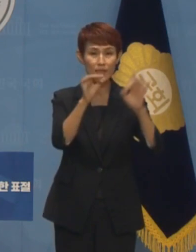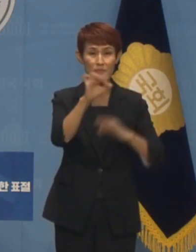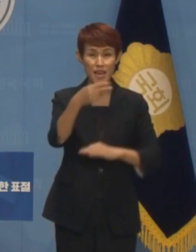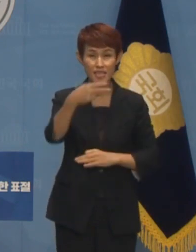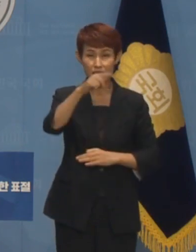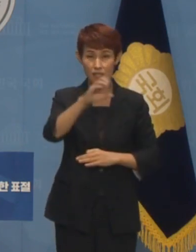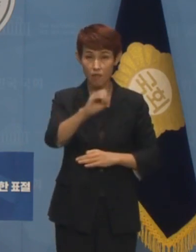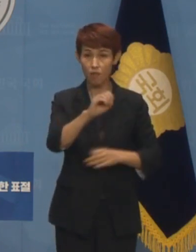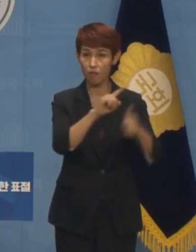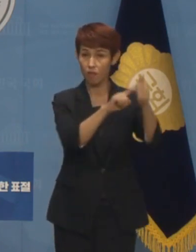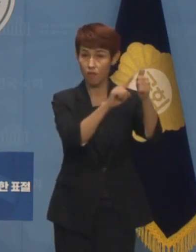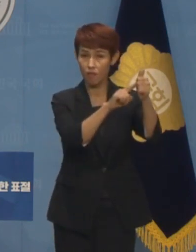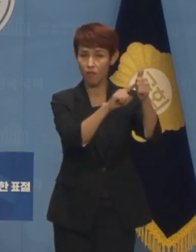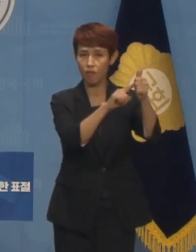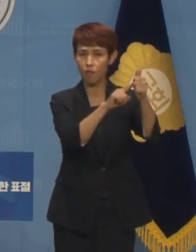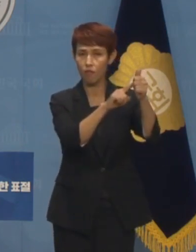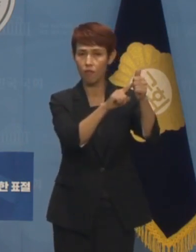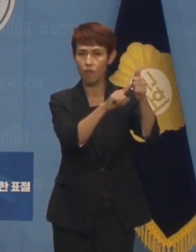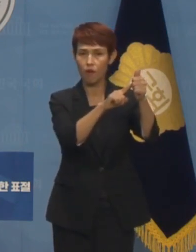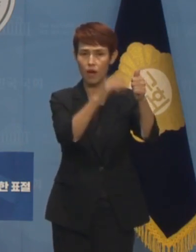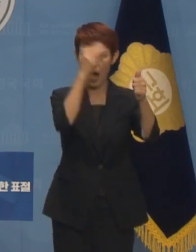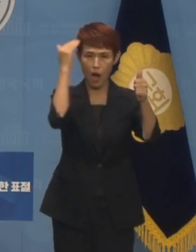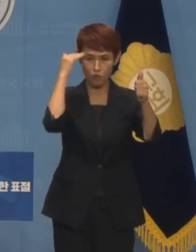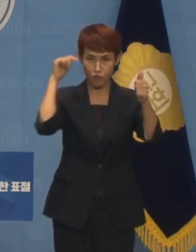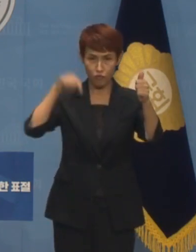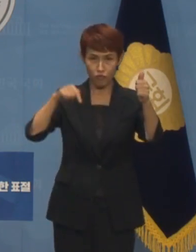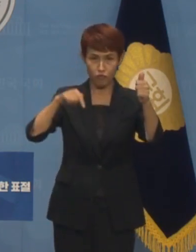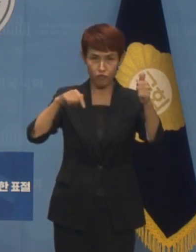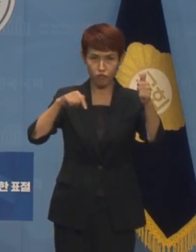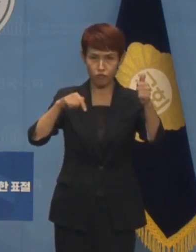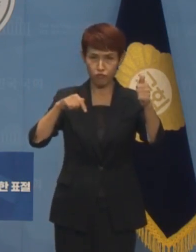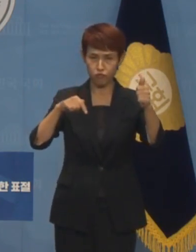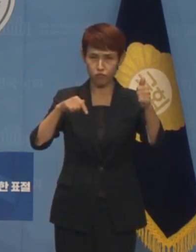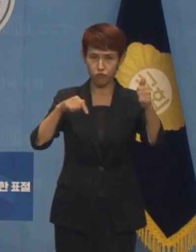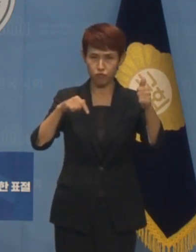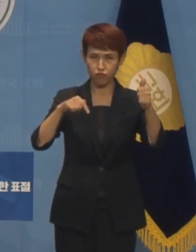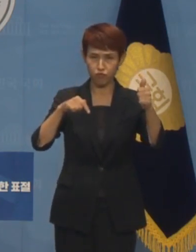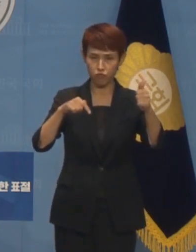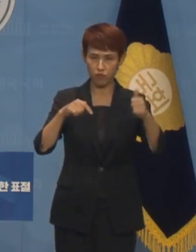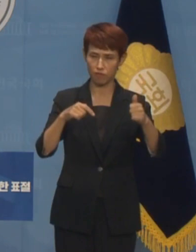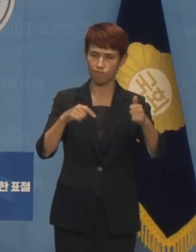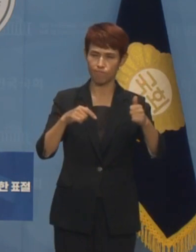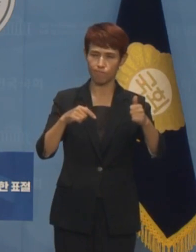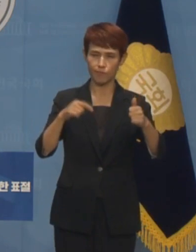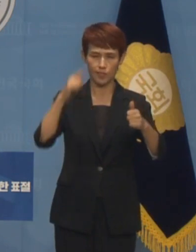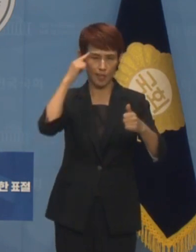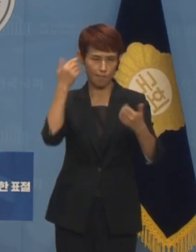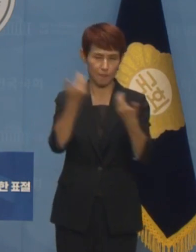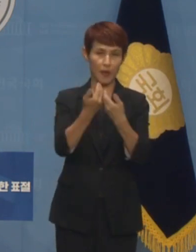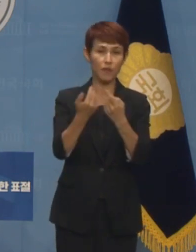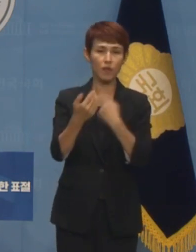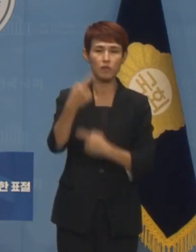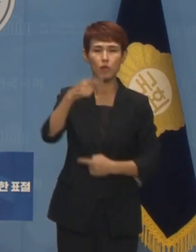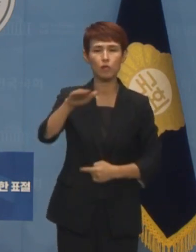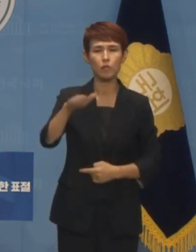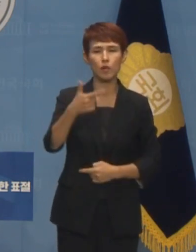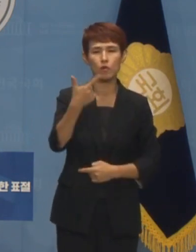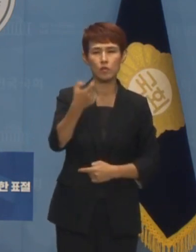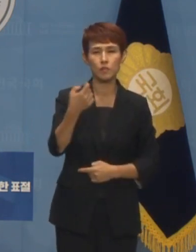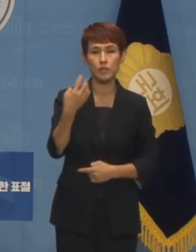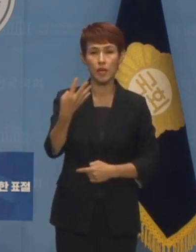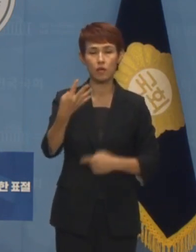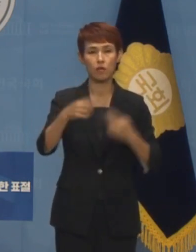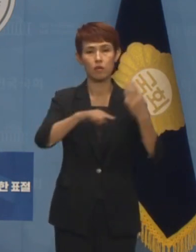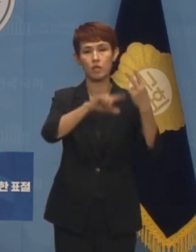호전적이었던, 우리 대한민국에 대해서 가장 적대적이었던 1964년 2월